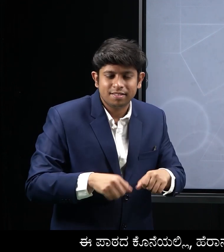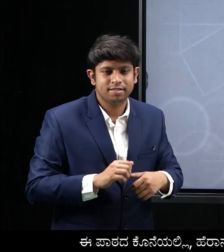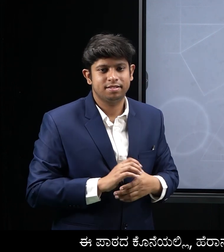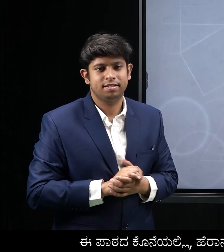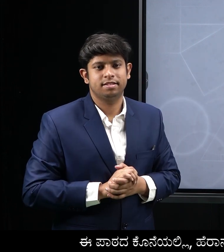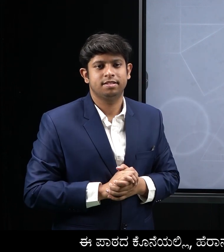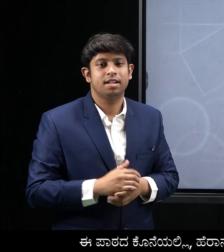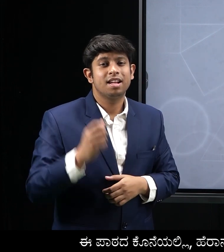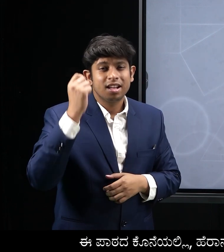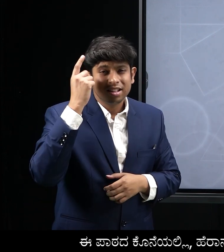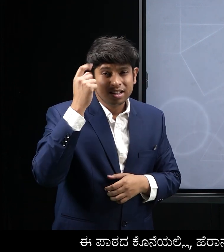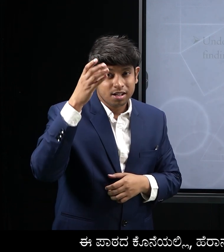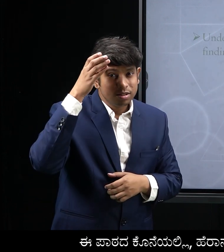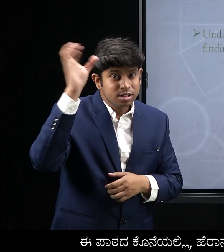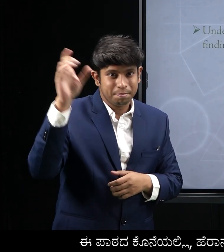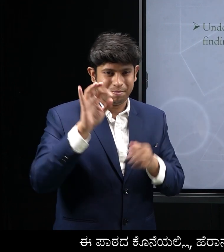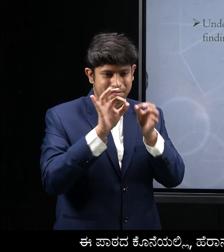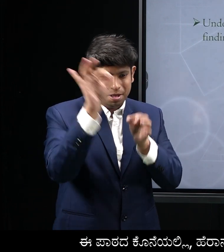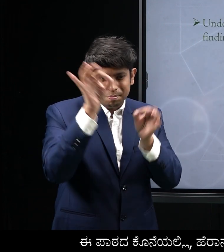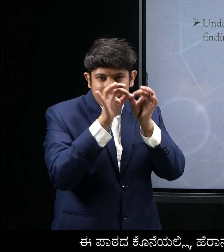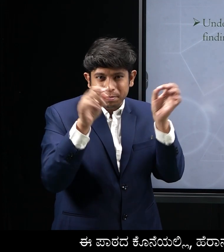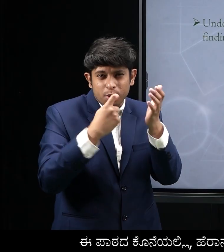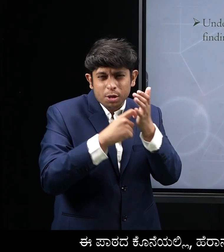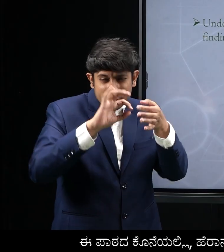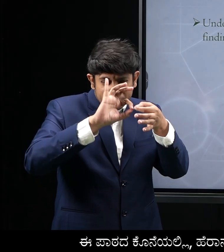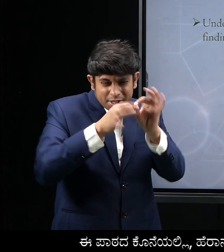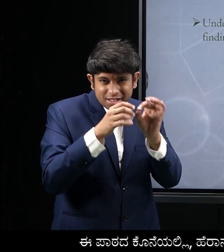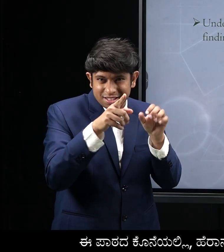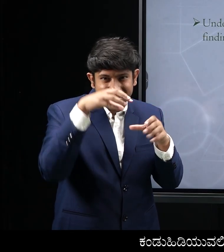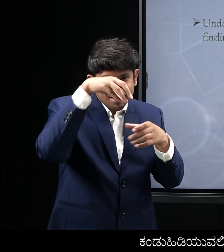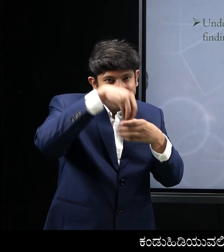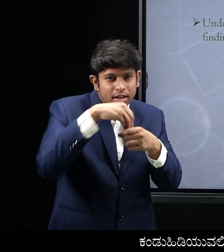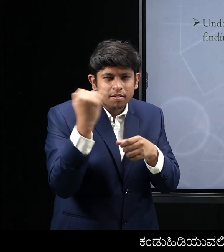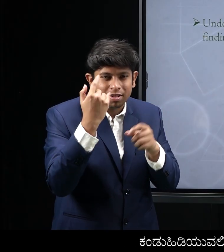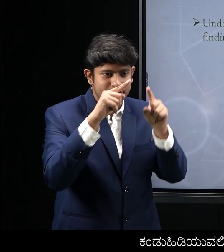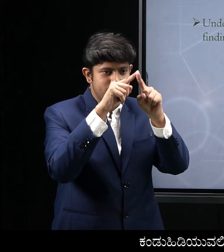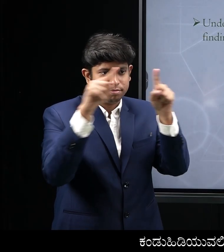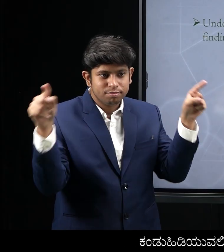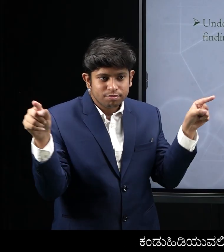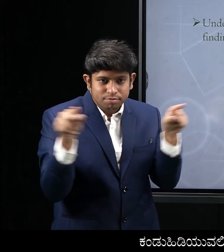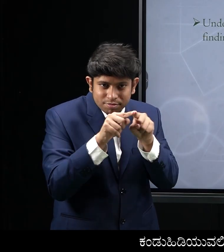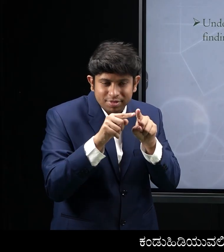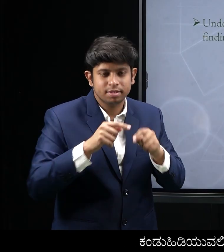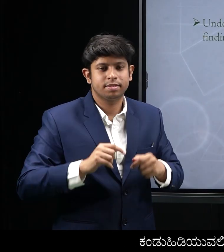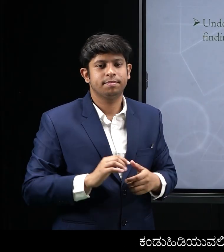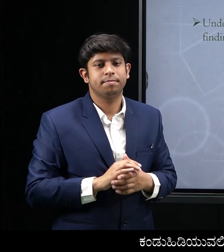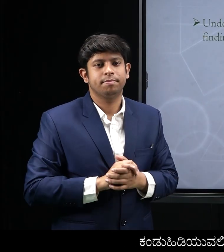ಸೂತ್ರದ ಪರಿಕಲ್ಪನೆ ಮತ್ತು ತ್ರಿಕೋನಗಳ ಪ್ರದೇಶವನ್ನು ಕಂಡುಹಿಡಿಯುವಲ್ಲಿ ಅದರ ಅನ್ವಯವನ್ನು